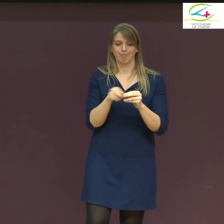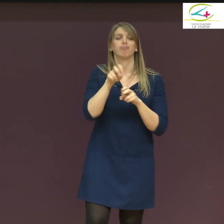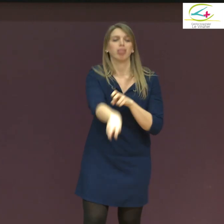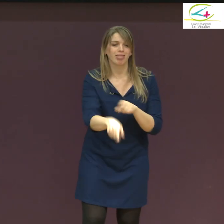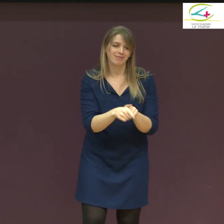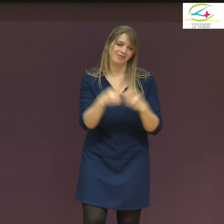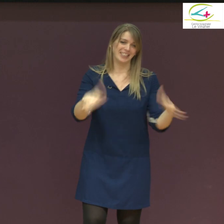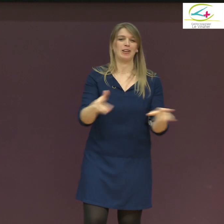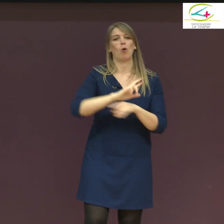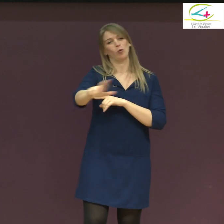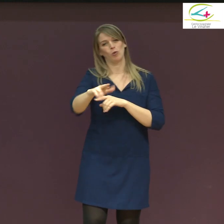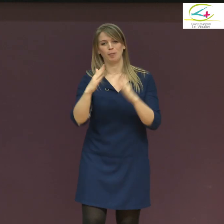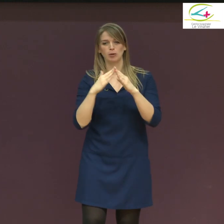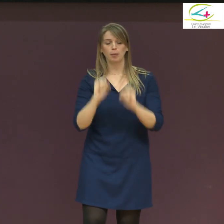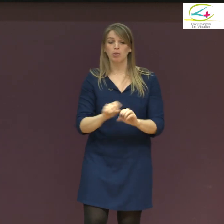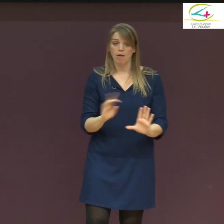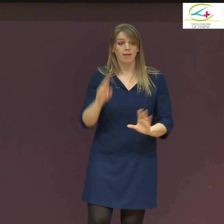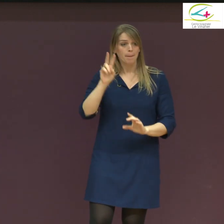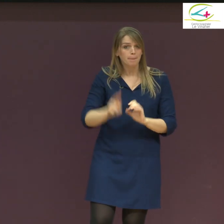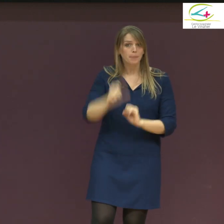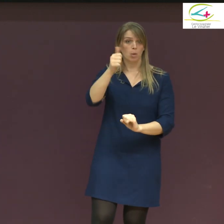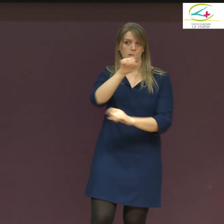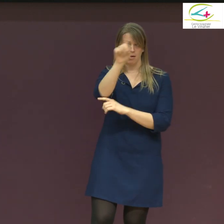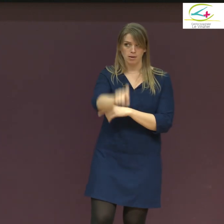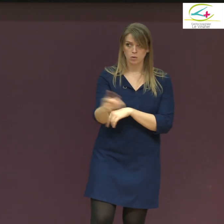Voilà. Mais on va commencer par une première question.